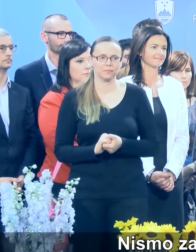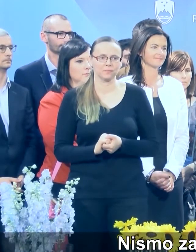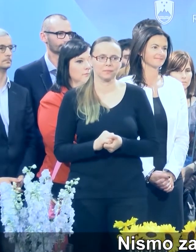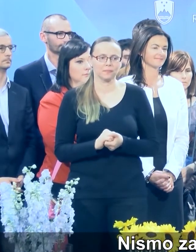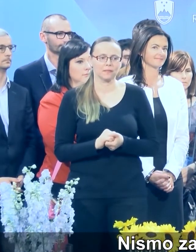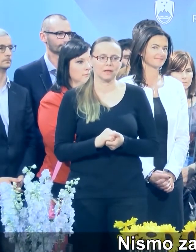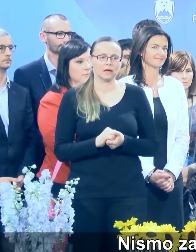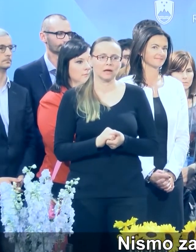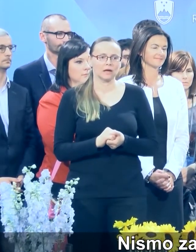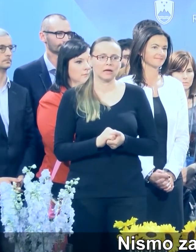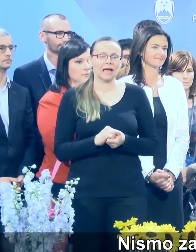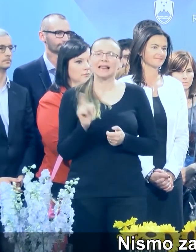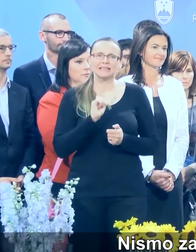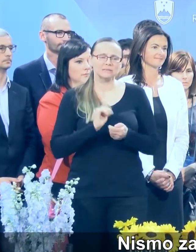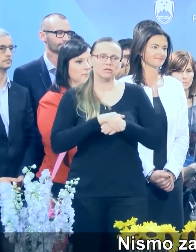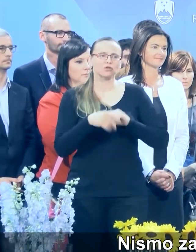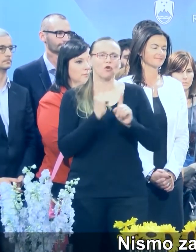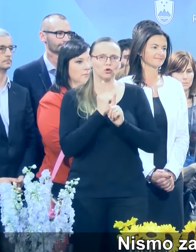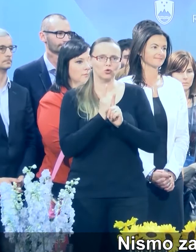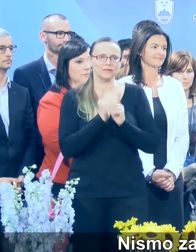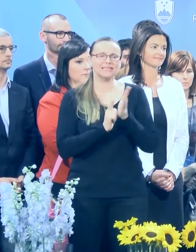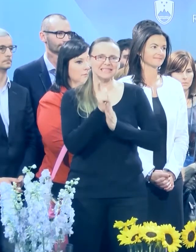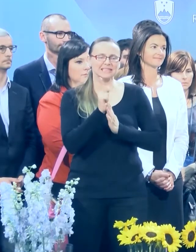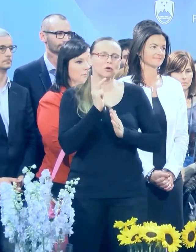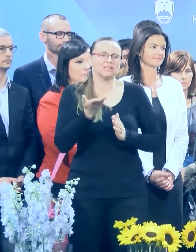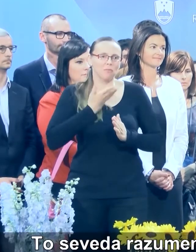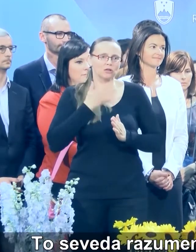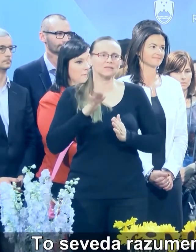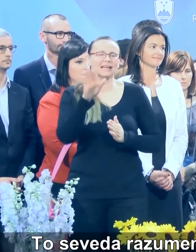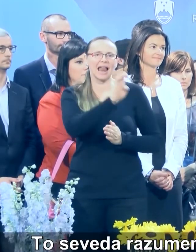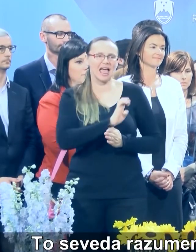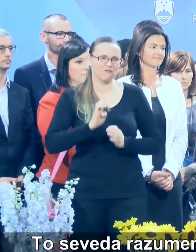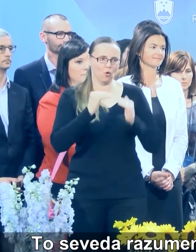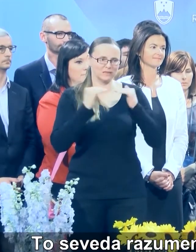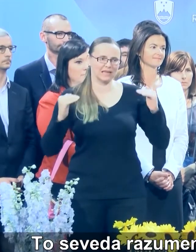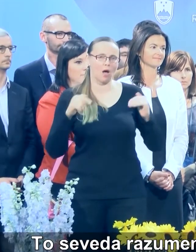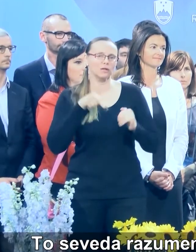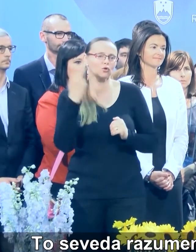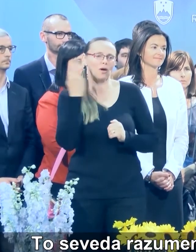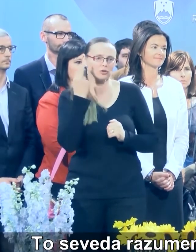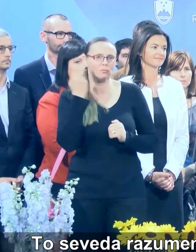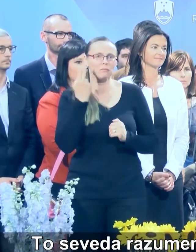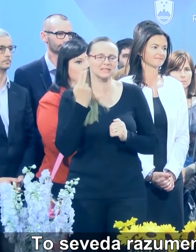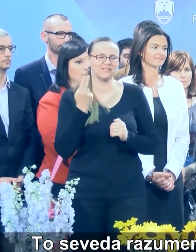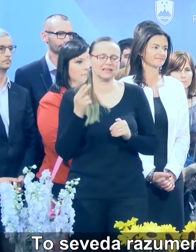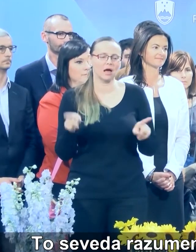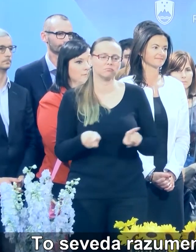Nismo zadovoljni tudi z izidom, ki smo ga dosegli na evropski ravni. To razumemo seveda kot